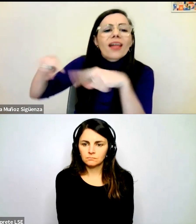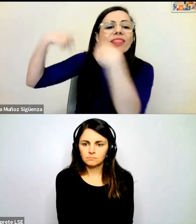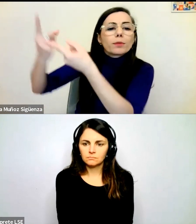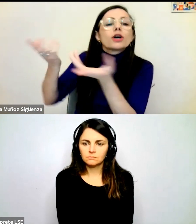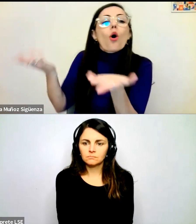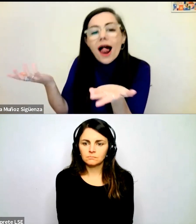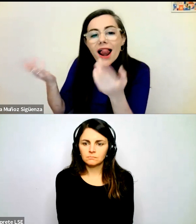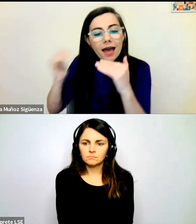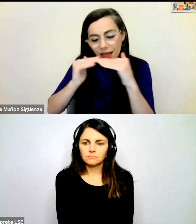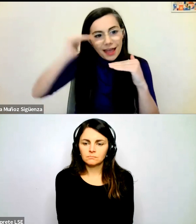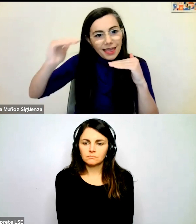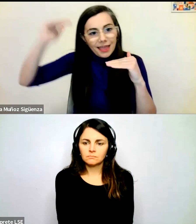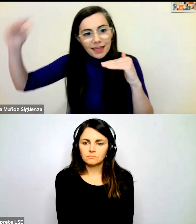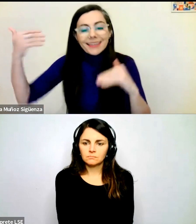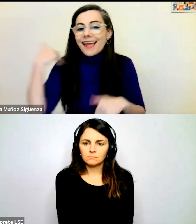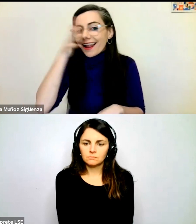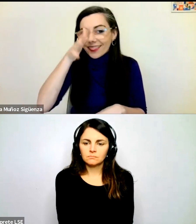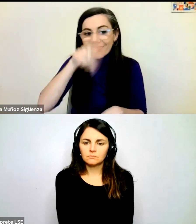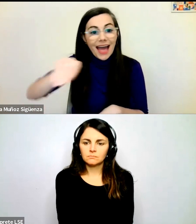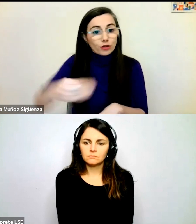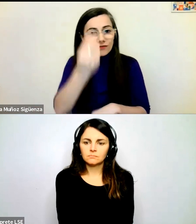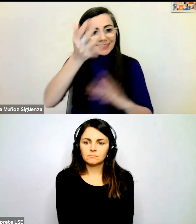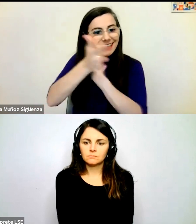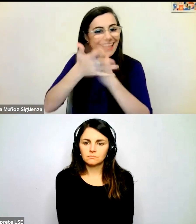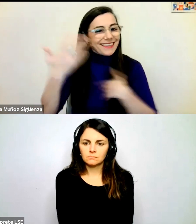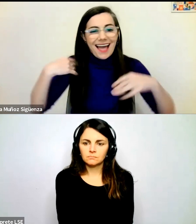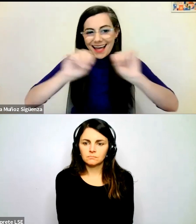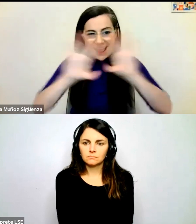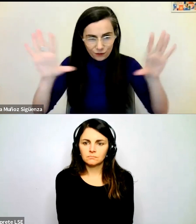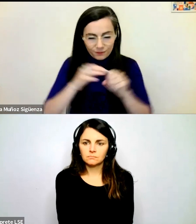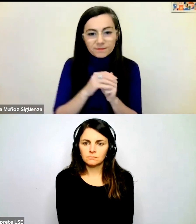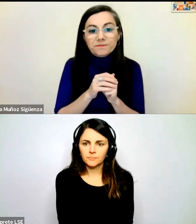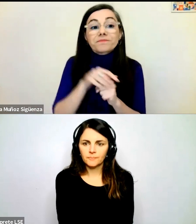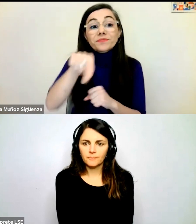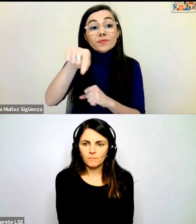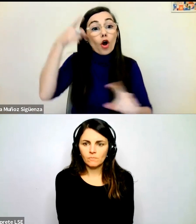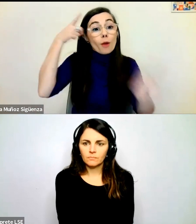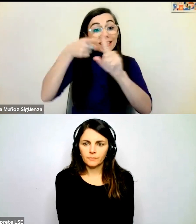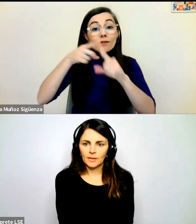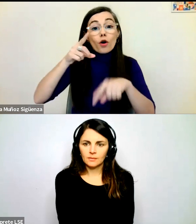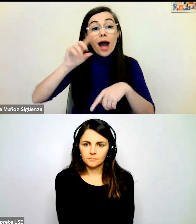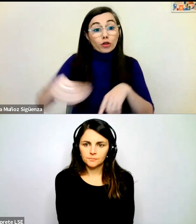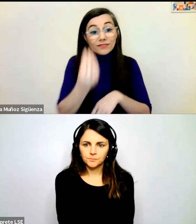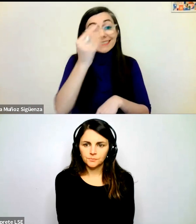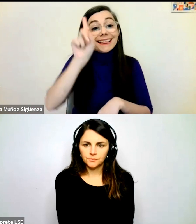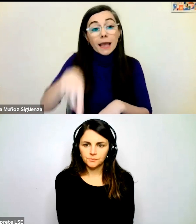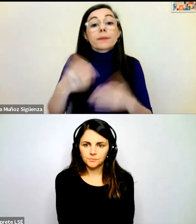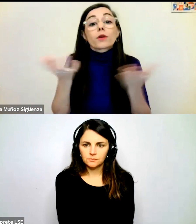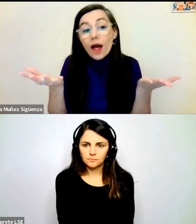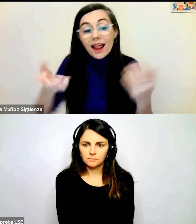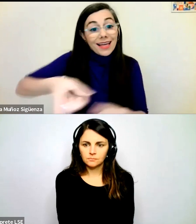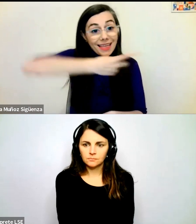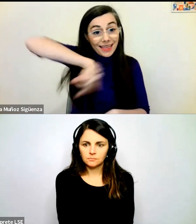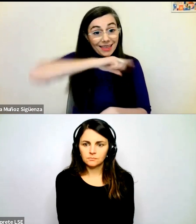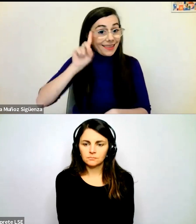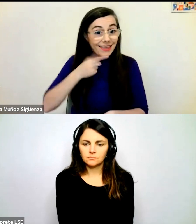reclamar. ¿Cuál es el siguiente? Vais viendo los diferentes escalafones de denuncia a través de la guía de